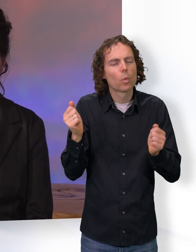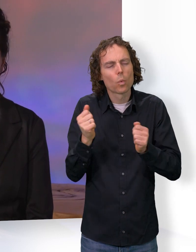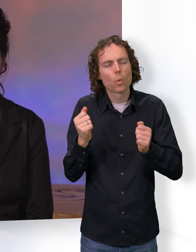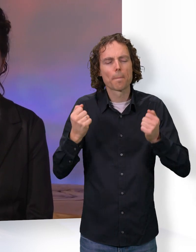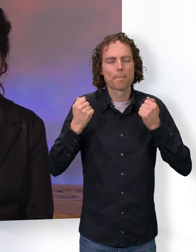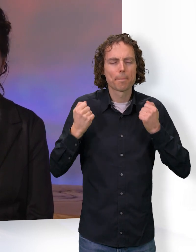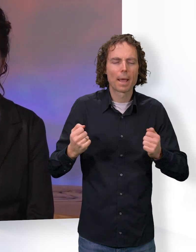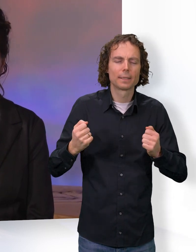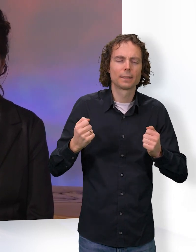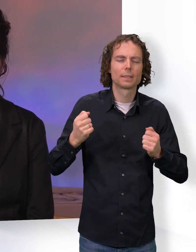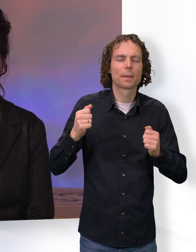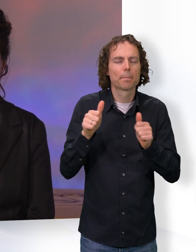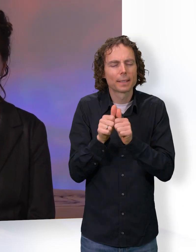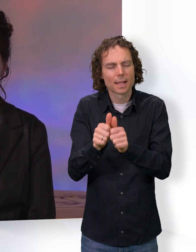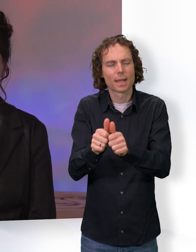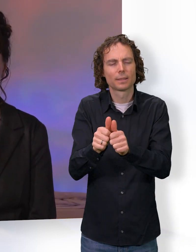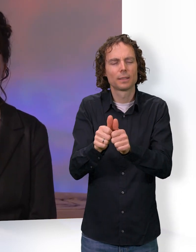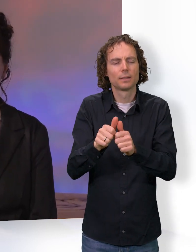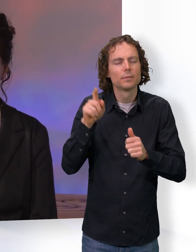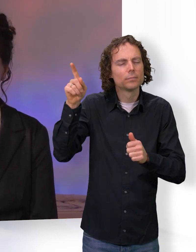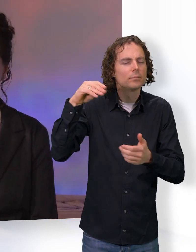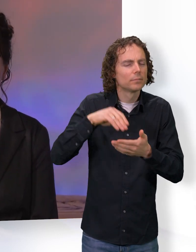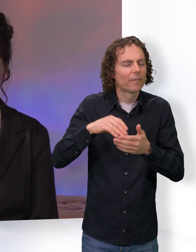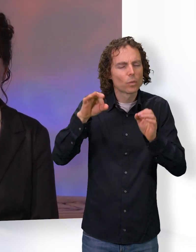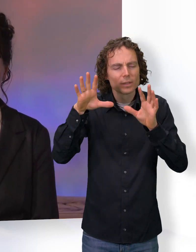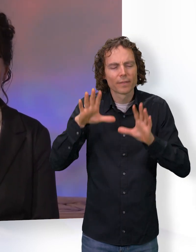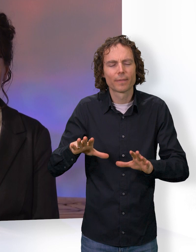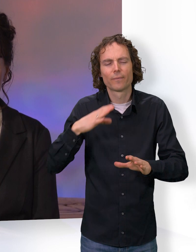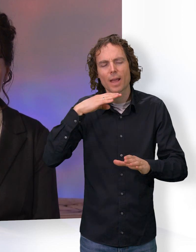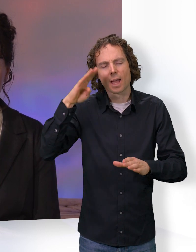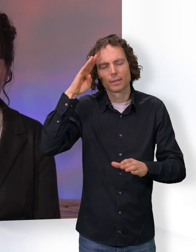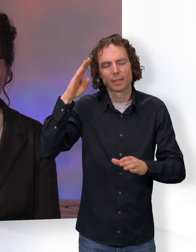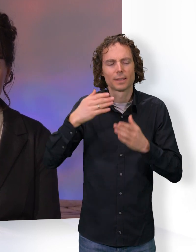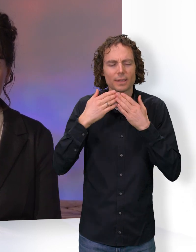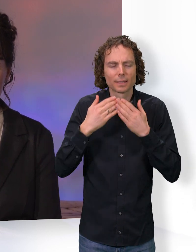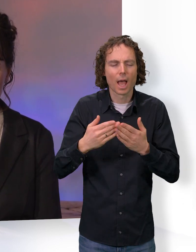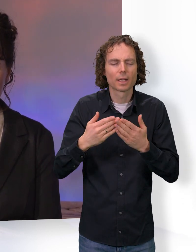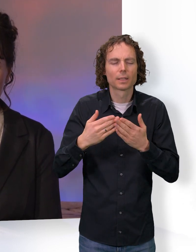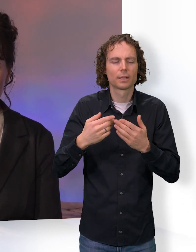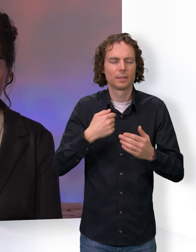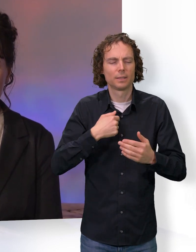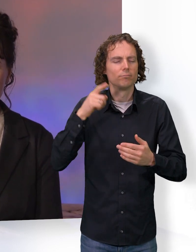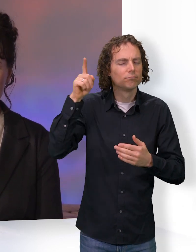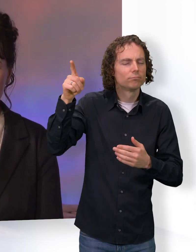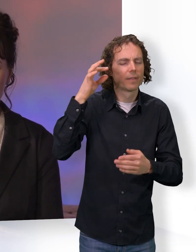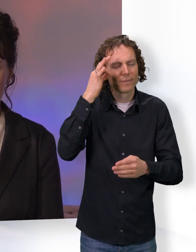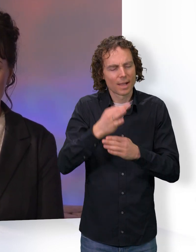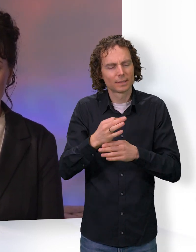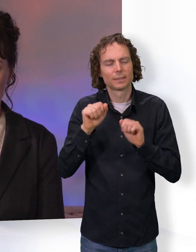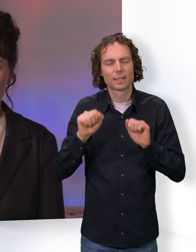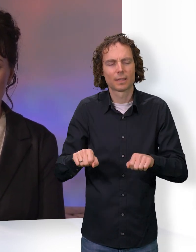unglaublich mächtiger Begleiter bist, dazu ein wundervoller Vater. Danke, dass ich mich auf dich verlassen